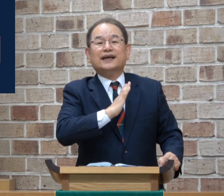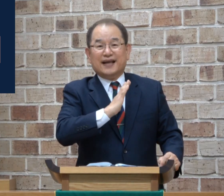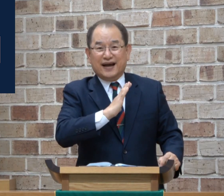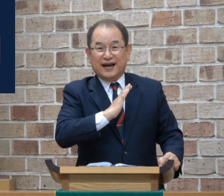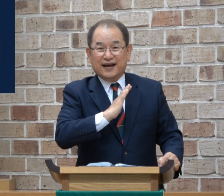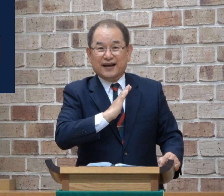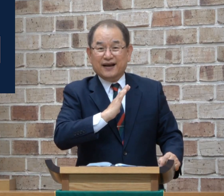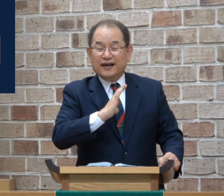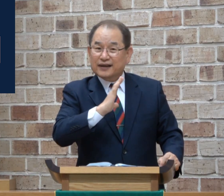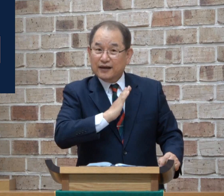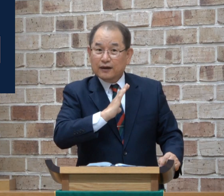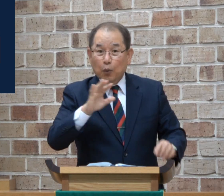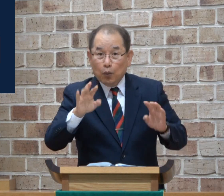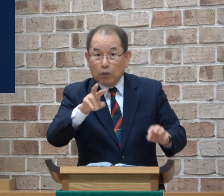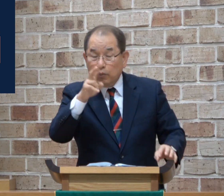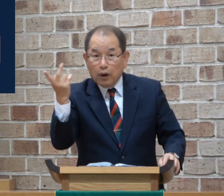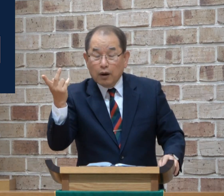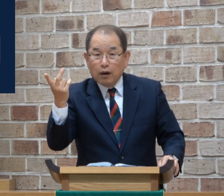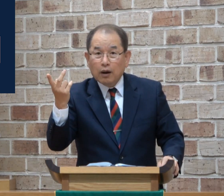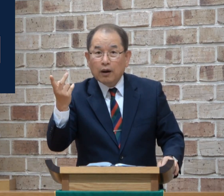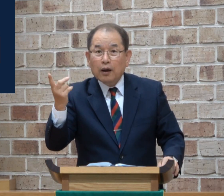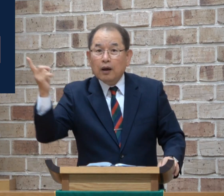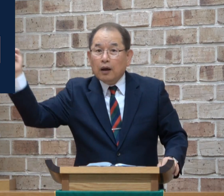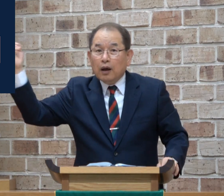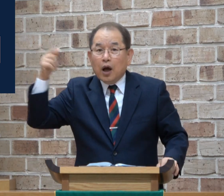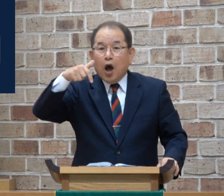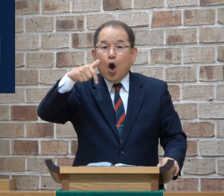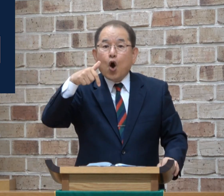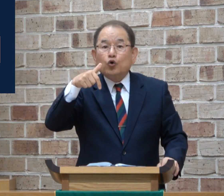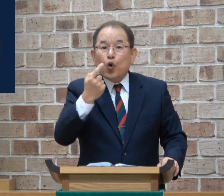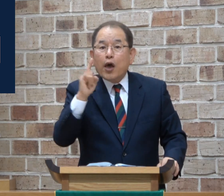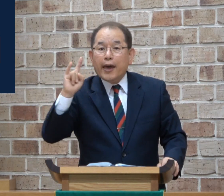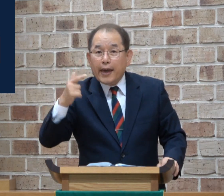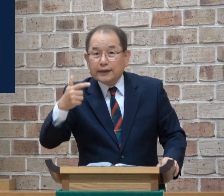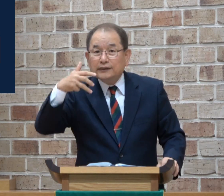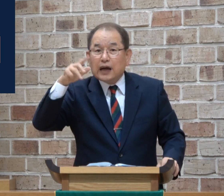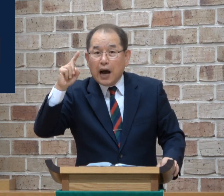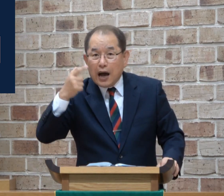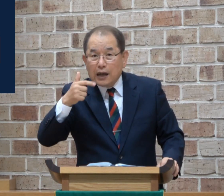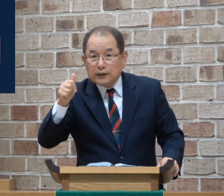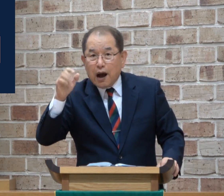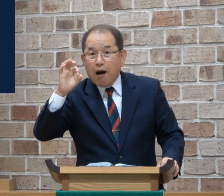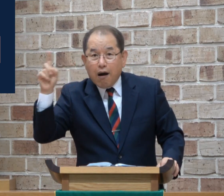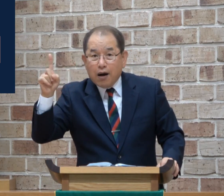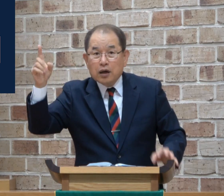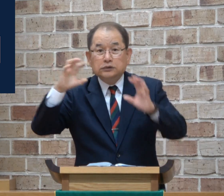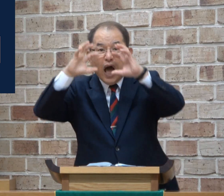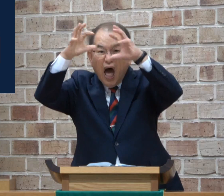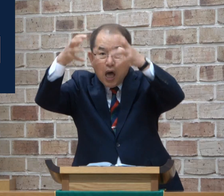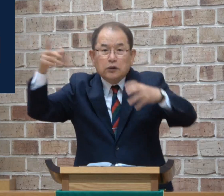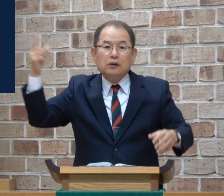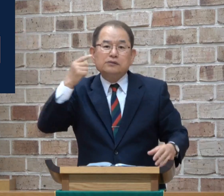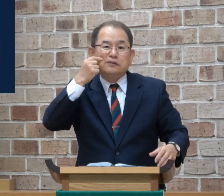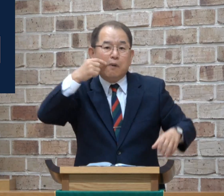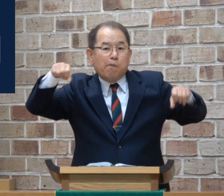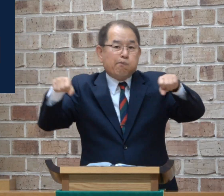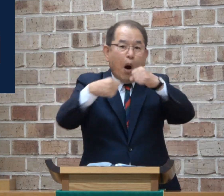괜찮아라고 한국말을 사용하고 있습니다.